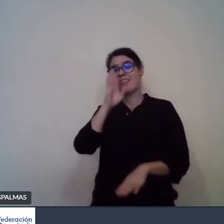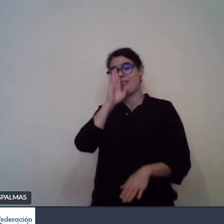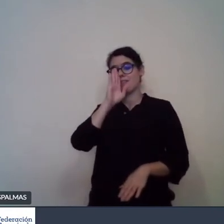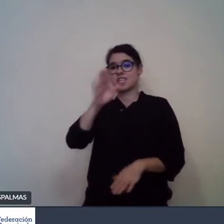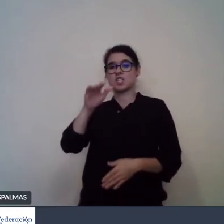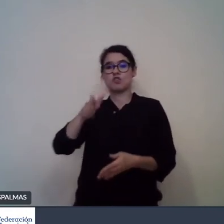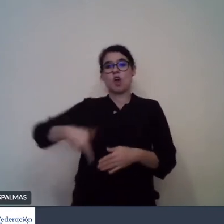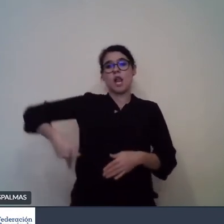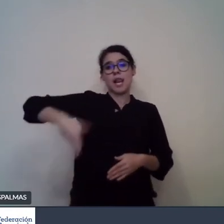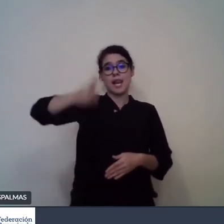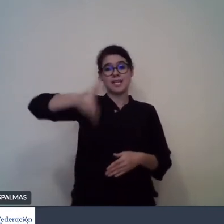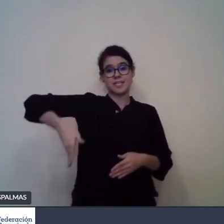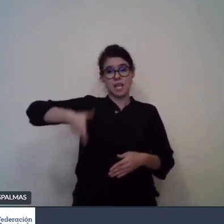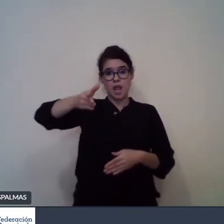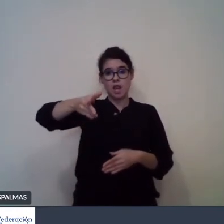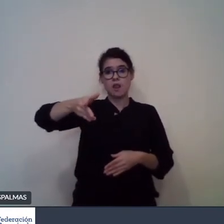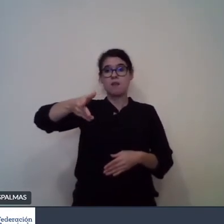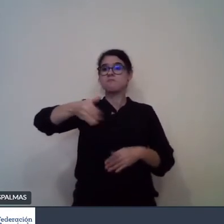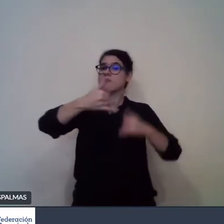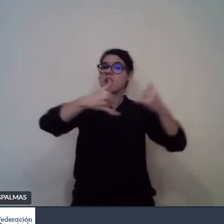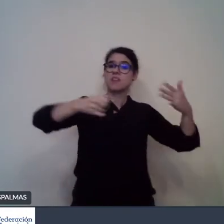fondo.